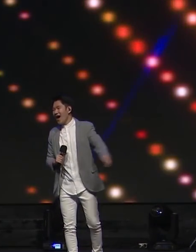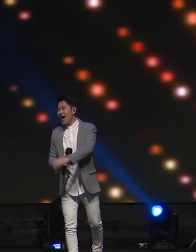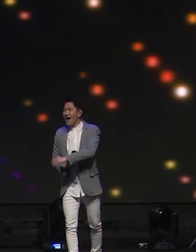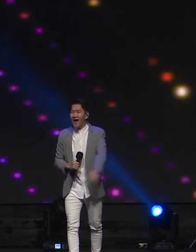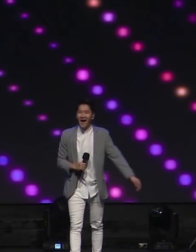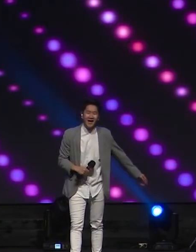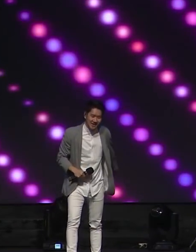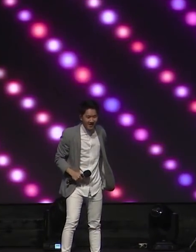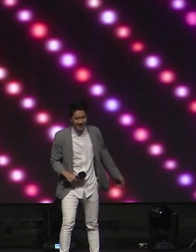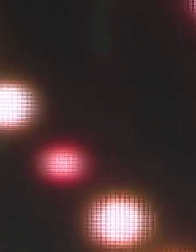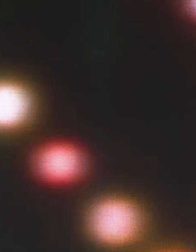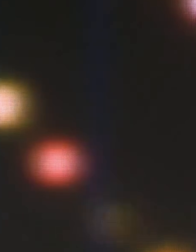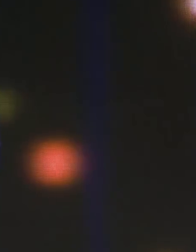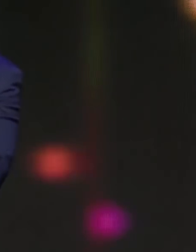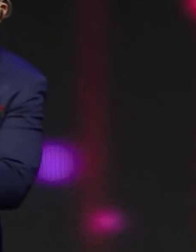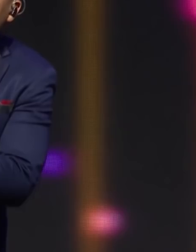Haleluya.